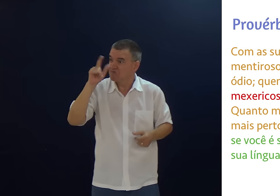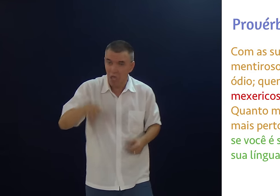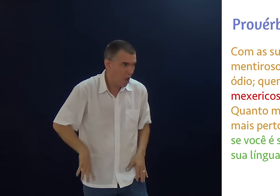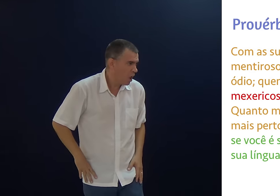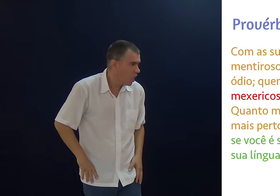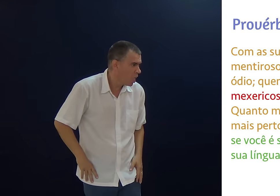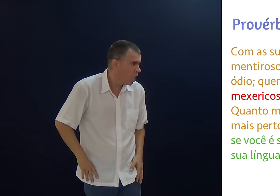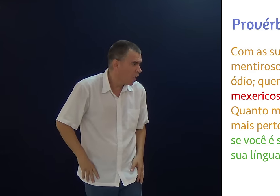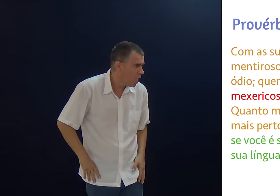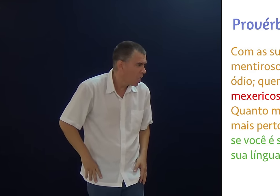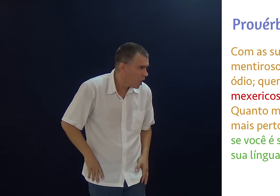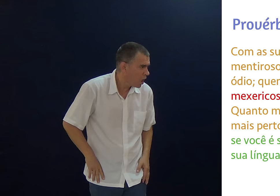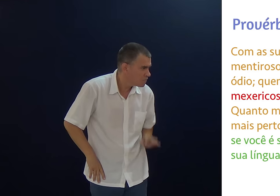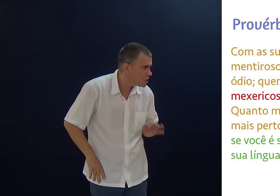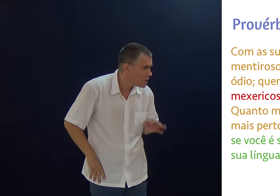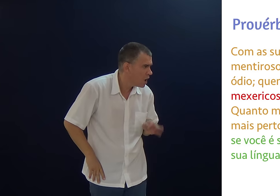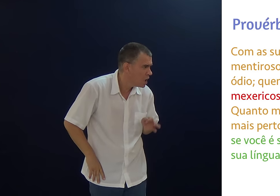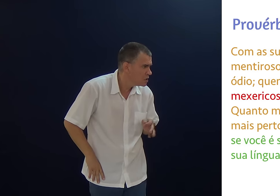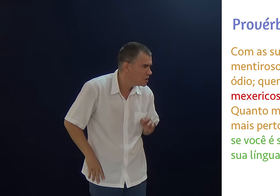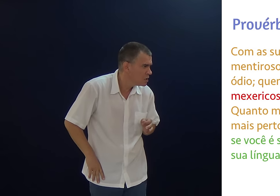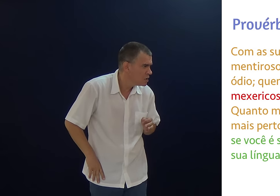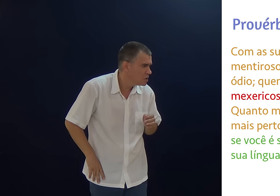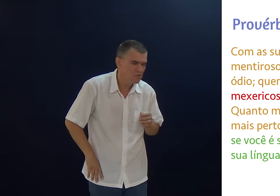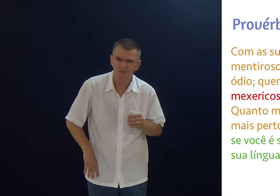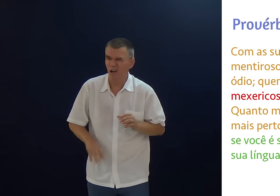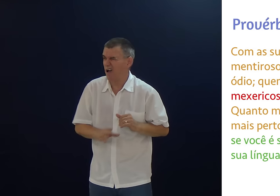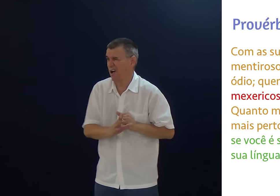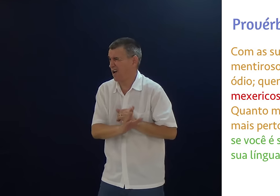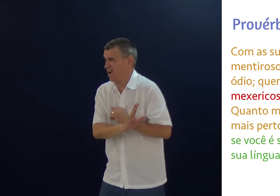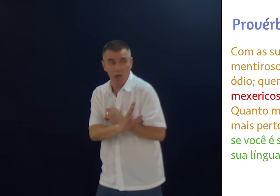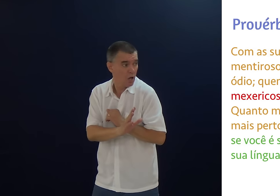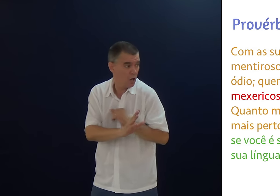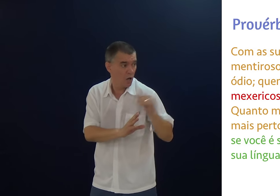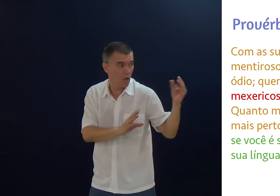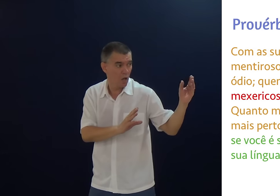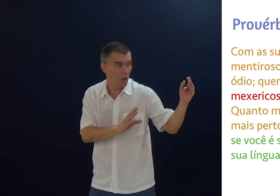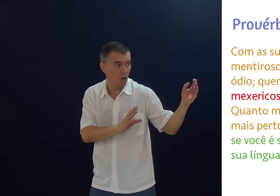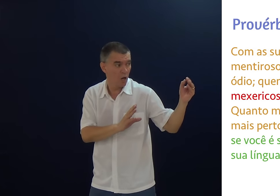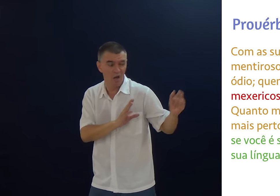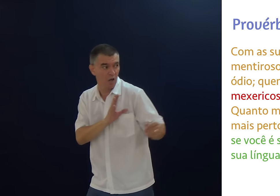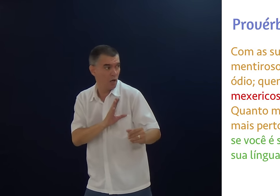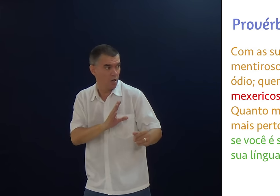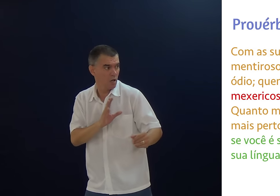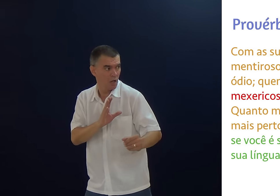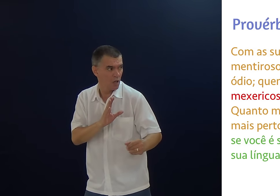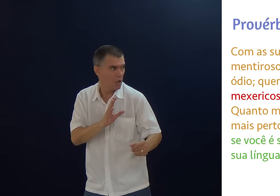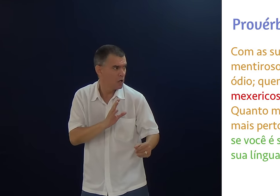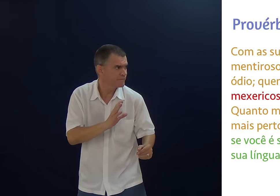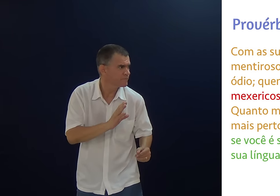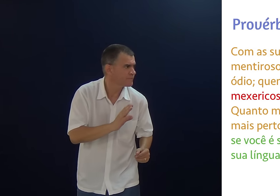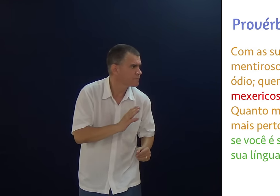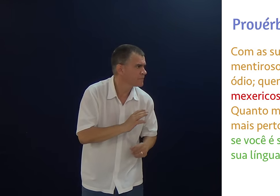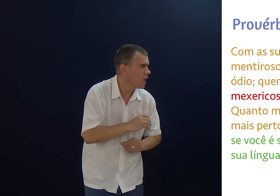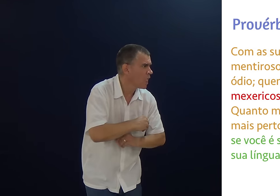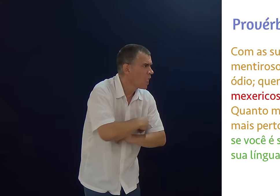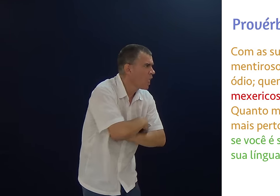E aí você começa a perceber aquilo e começa a concordar e aquela pessoa começa a te perseguir